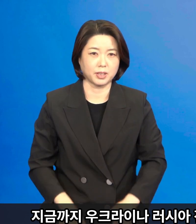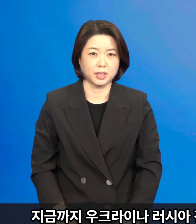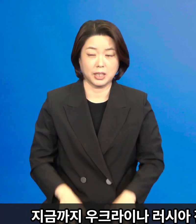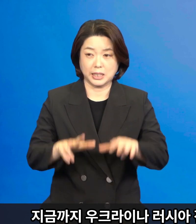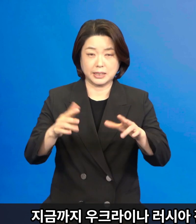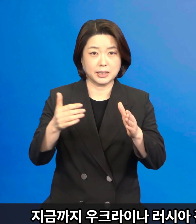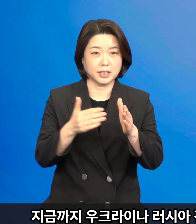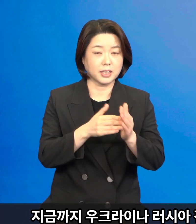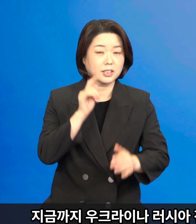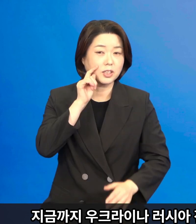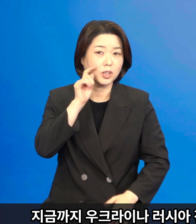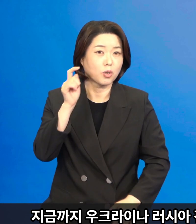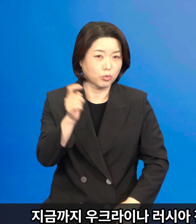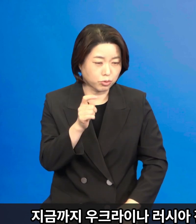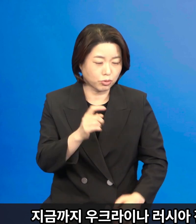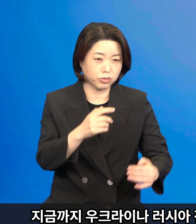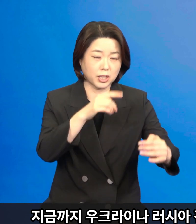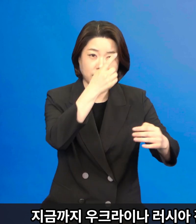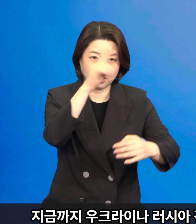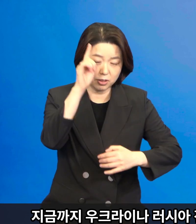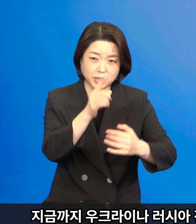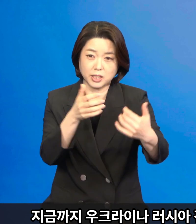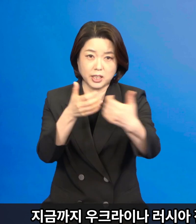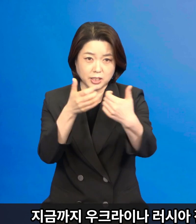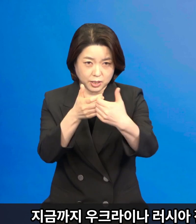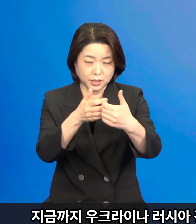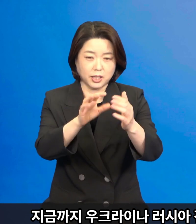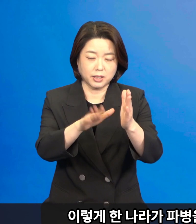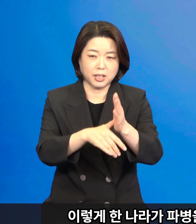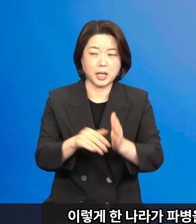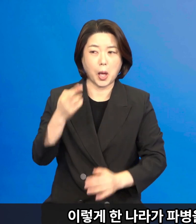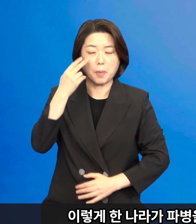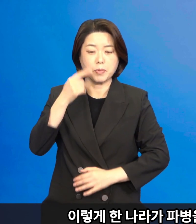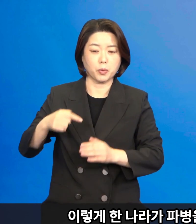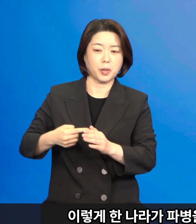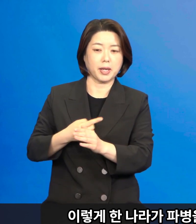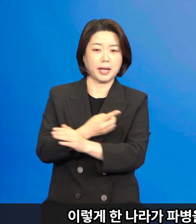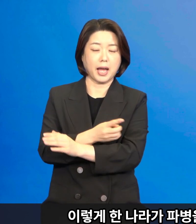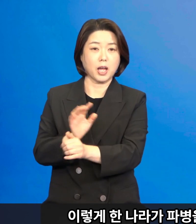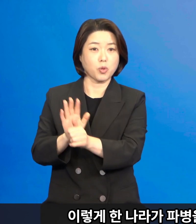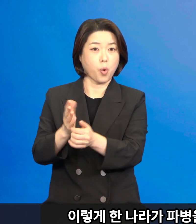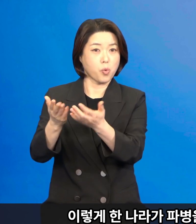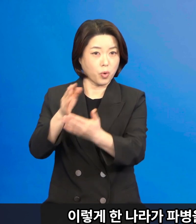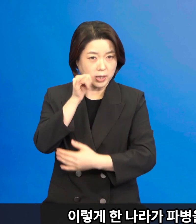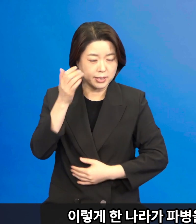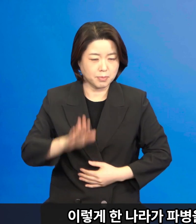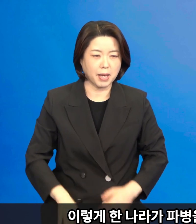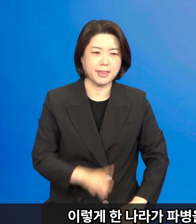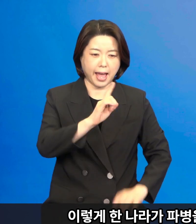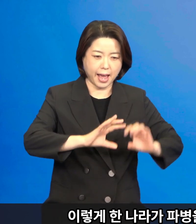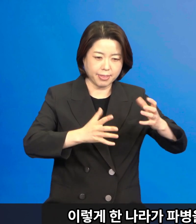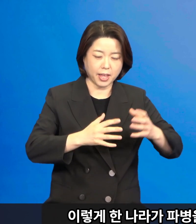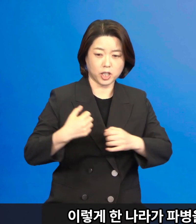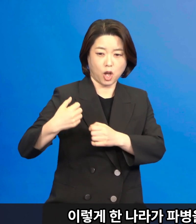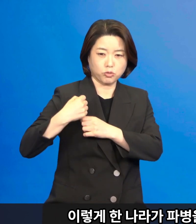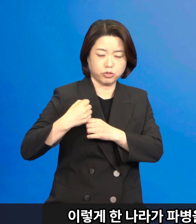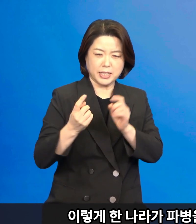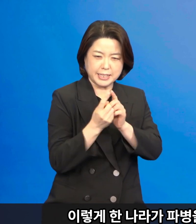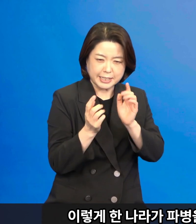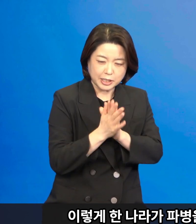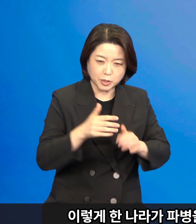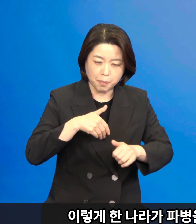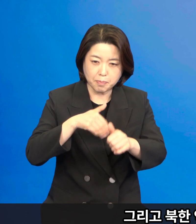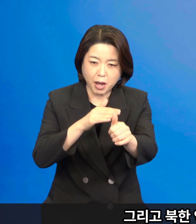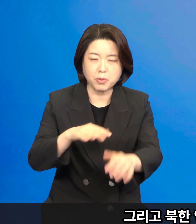지금까지 우크라이나 러시아 전쟁에서 미국이 간접적으로 돕긴 했지만 이렇게 한 나라가 파병을 한 것은 처음이